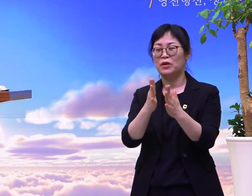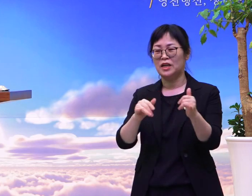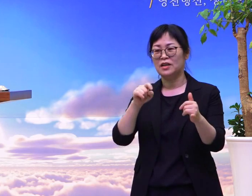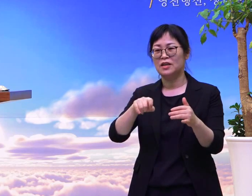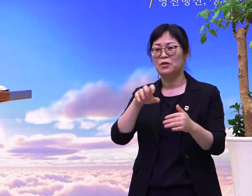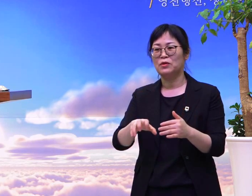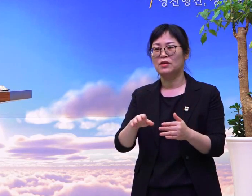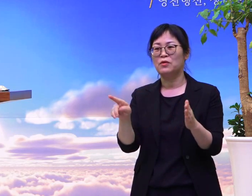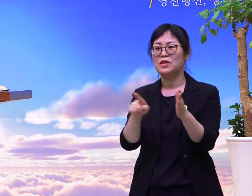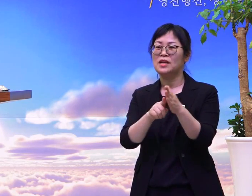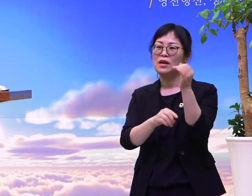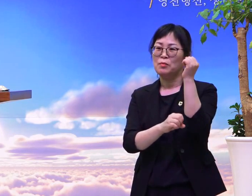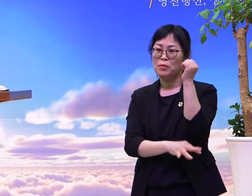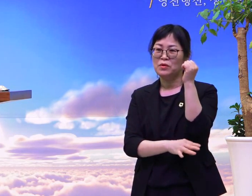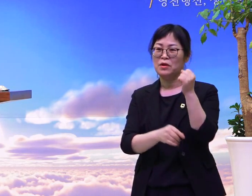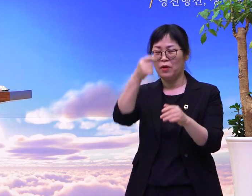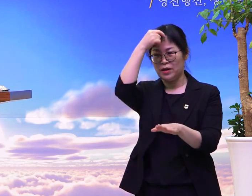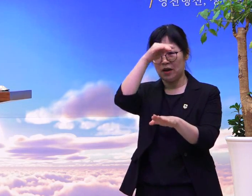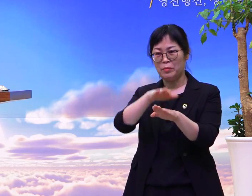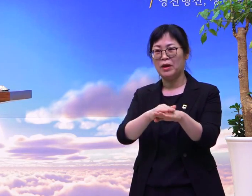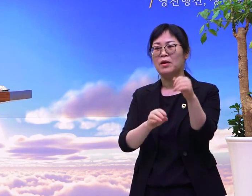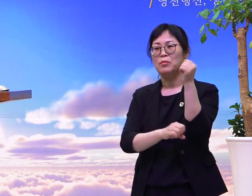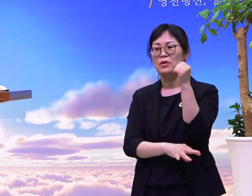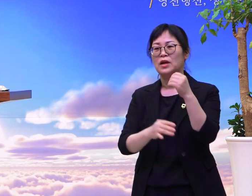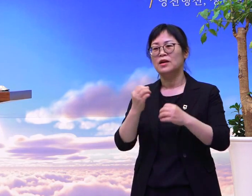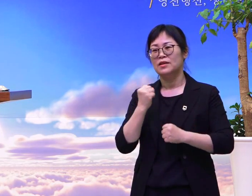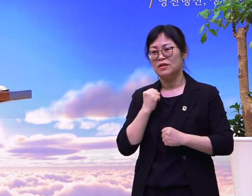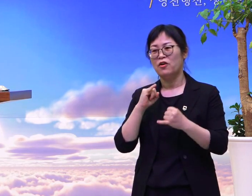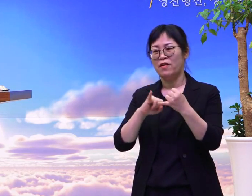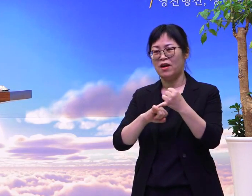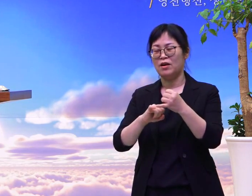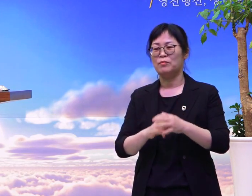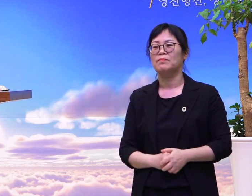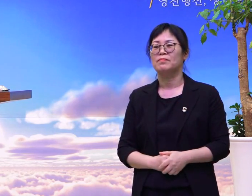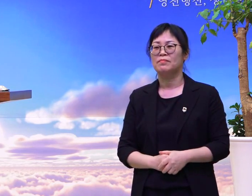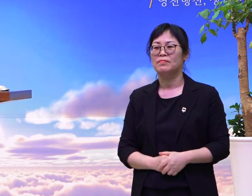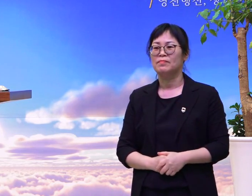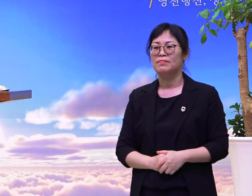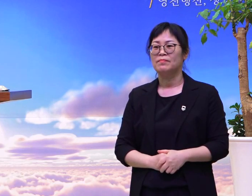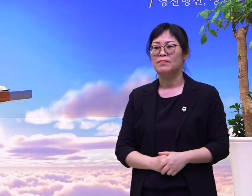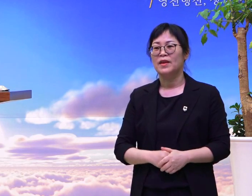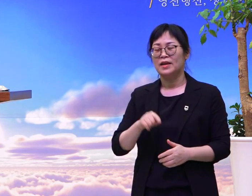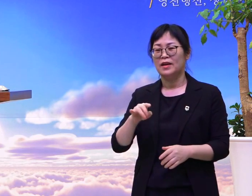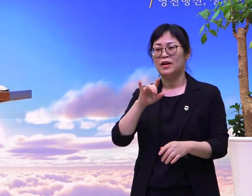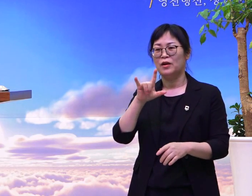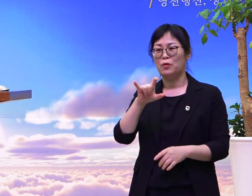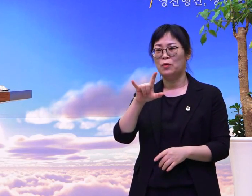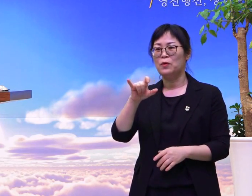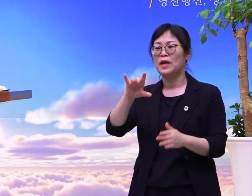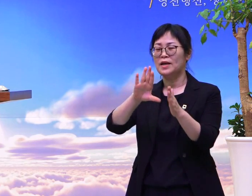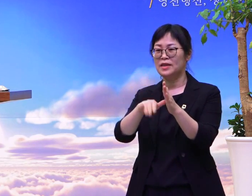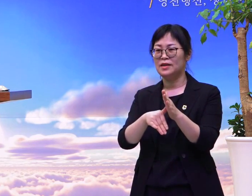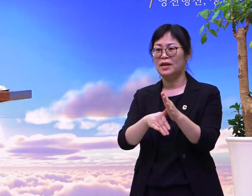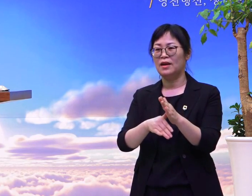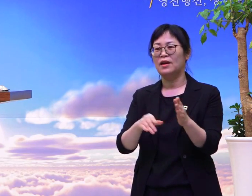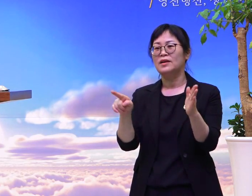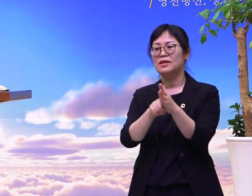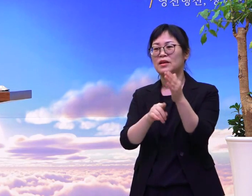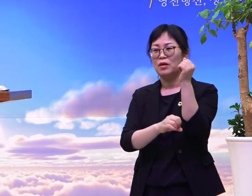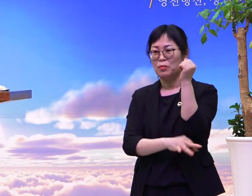그곳에서도 신앙의 본질과 예배의 본질을 지켜낼 수 있어야 합니다. 이 코로나 시대에 신앙의